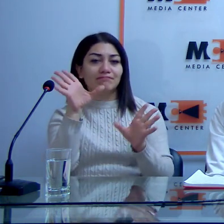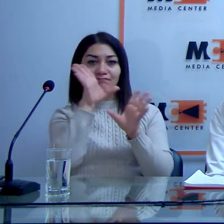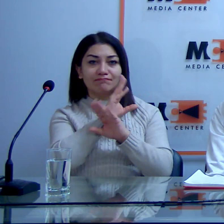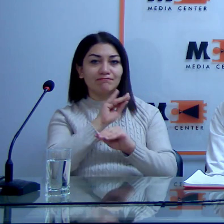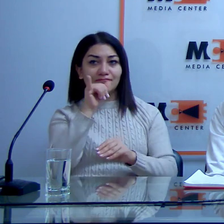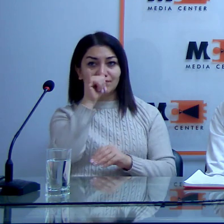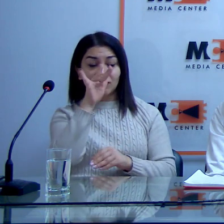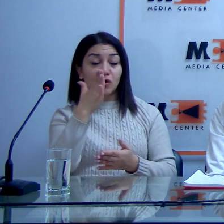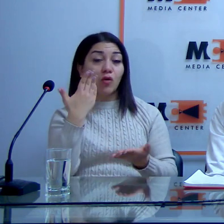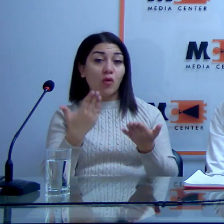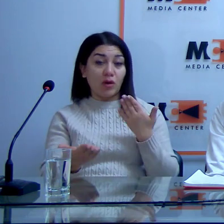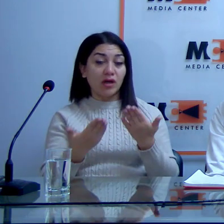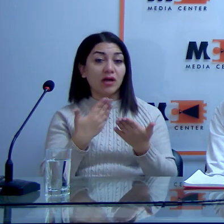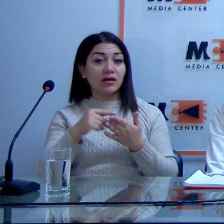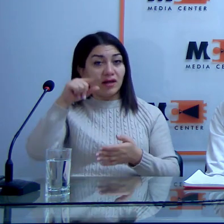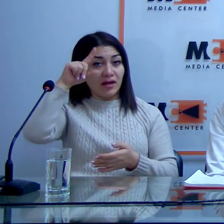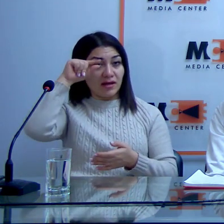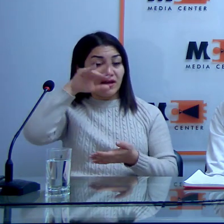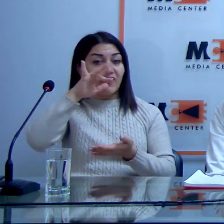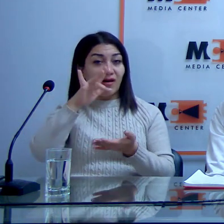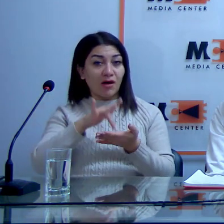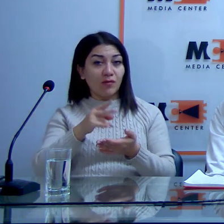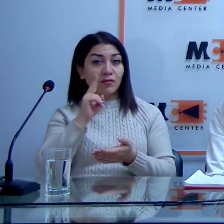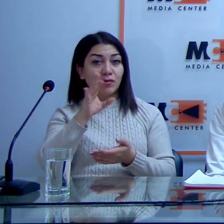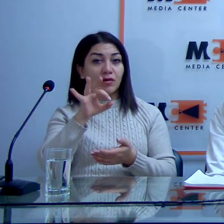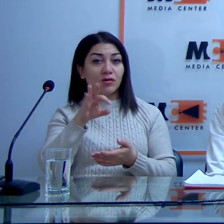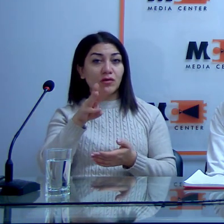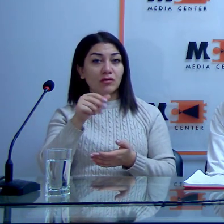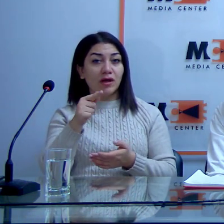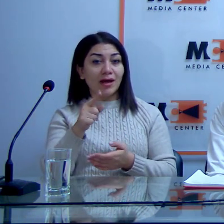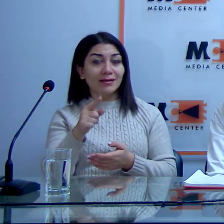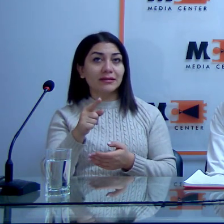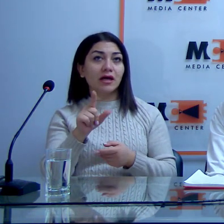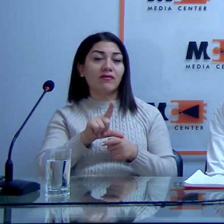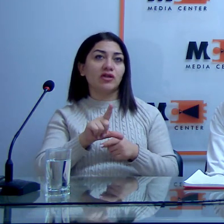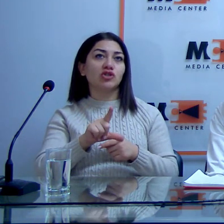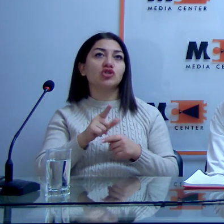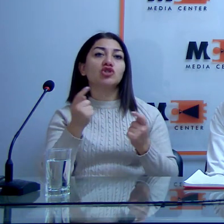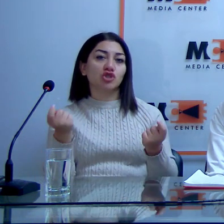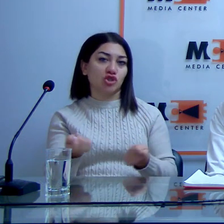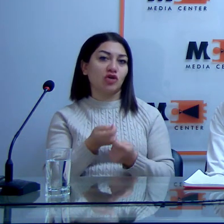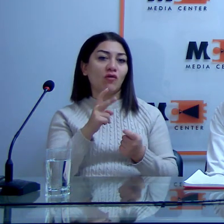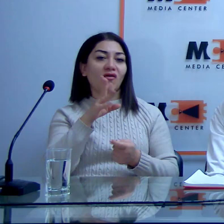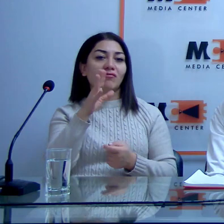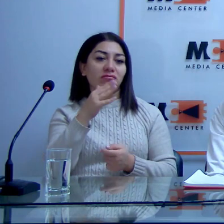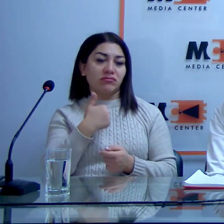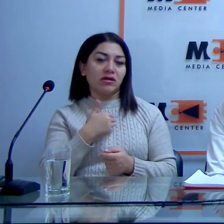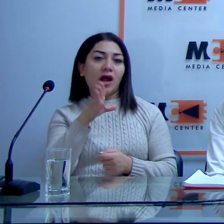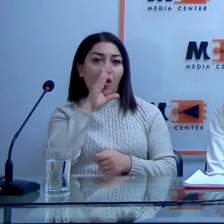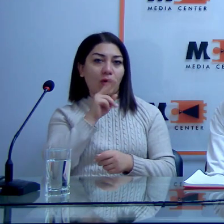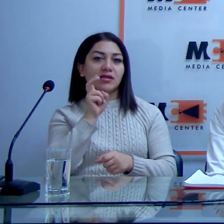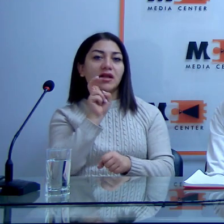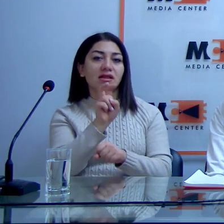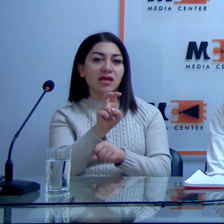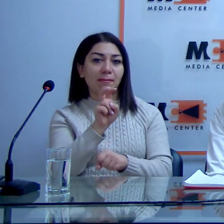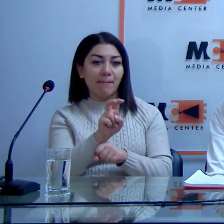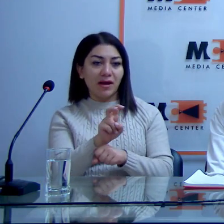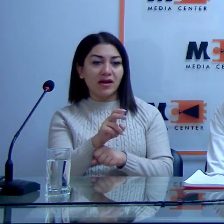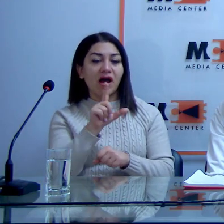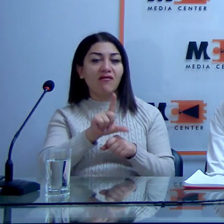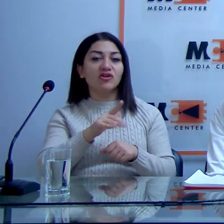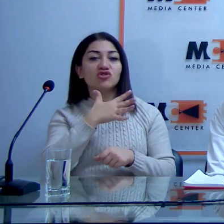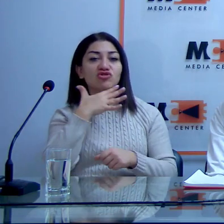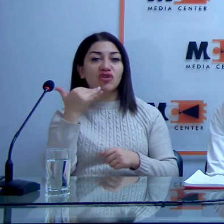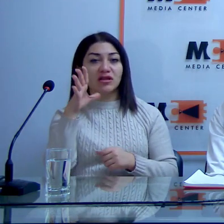համար, իսկ օրինակ մայրաքաղաքում եւ Կոտայքում այդ թիվը զգալիորեն ավելի քիչ է։ Մարդիկ ավելի շատ հնարավորություն